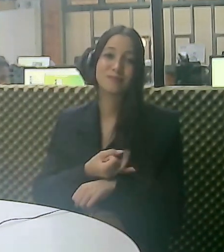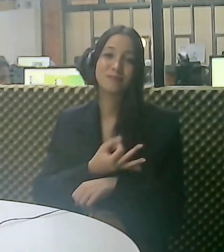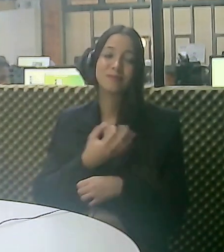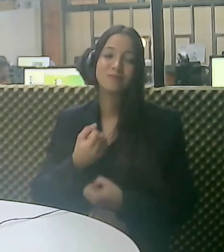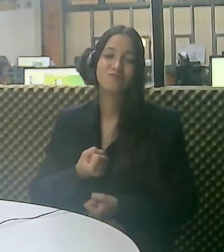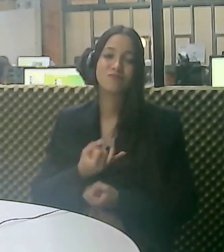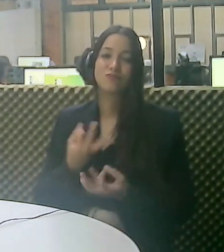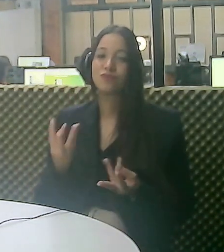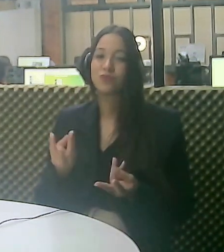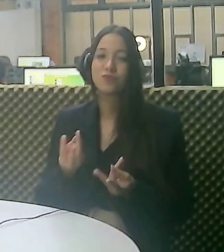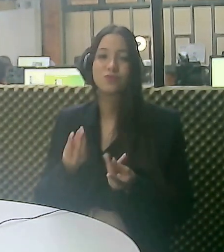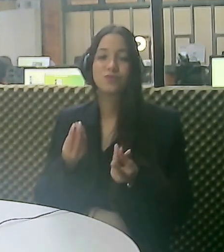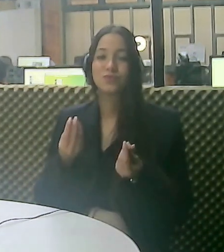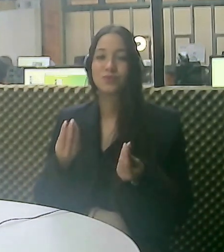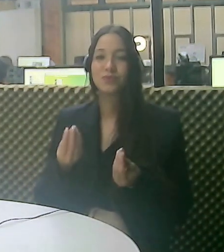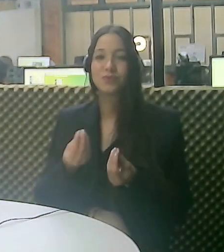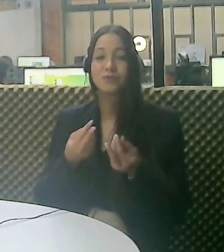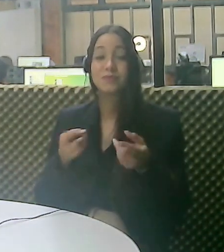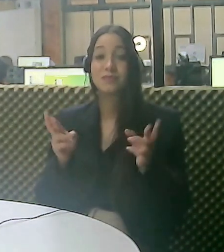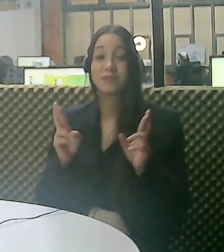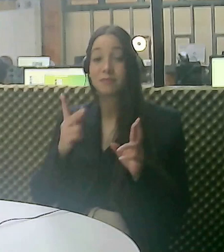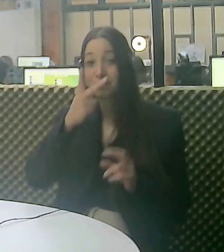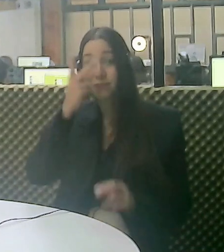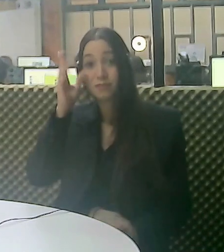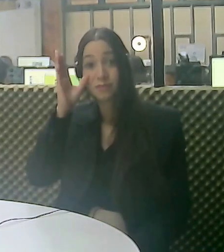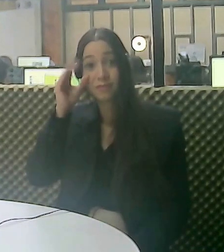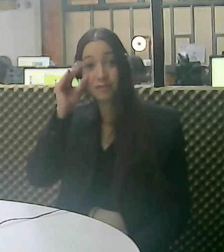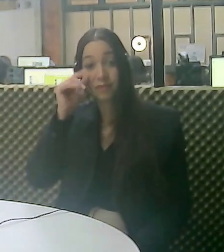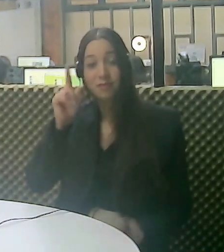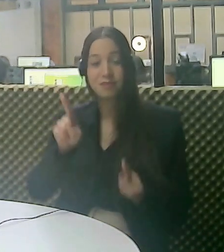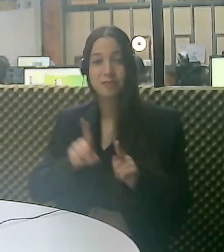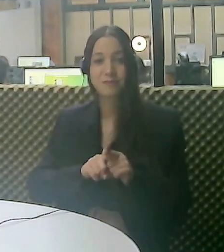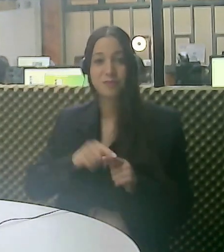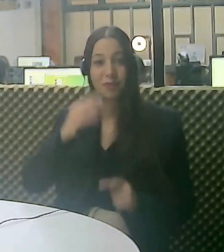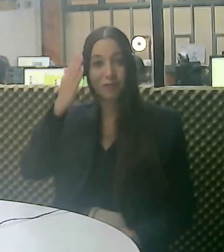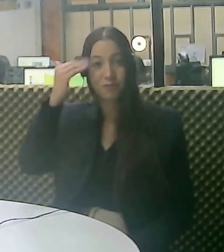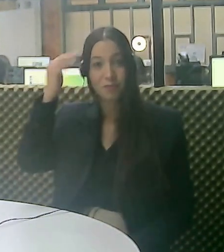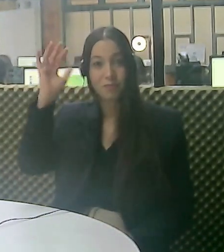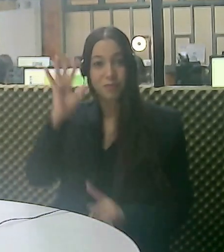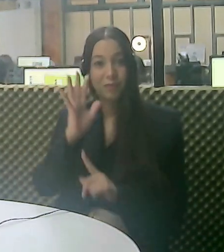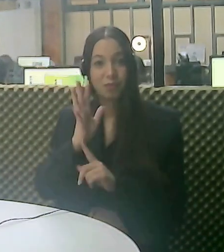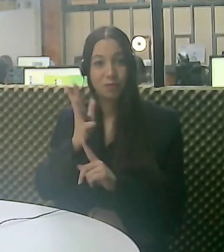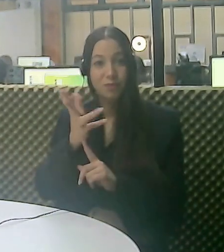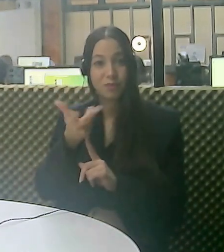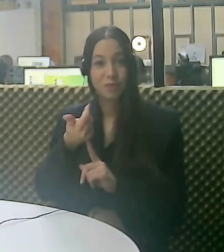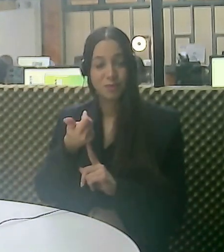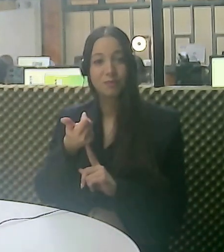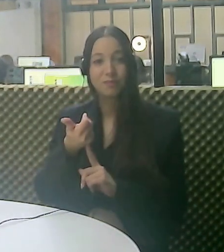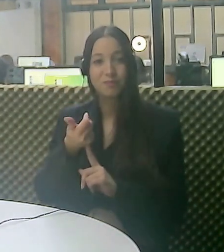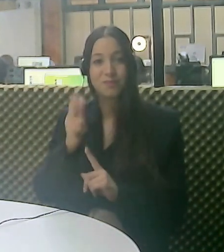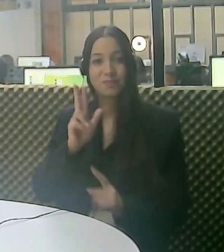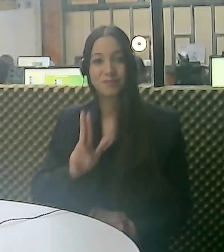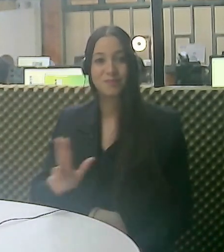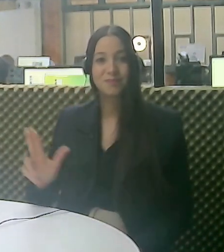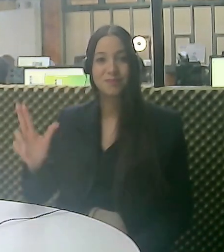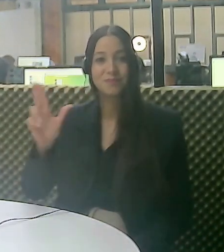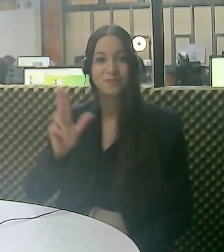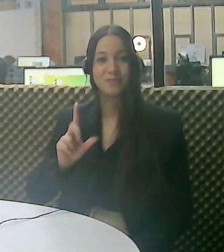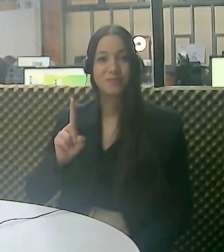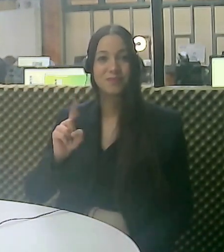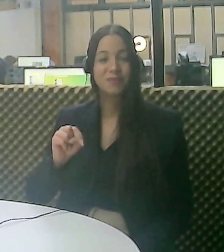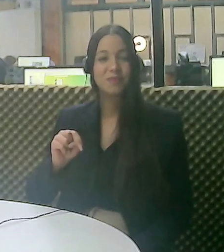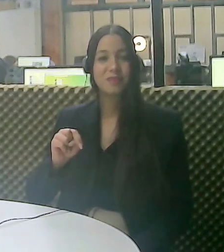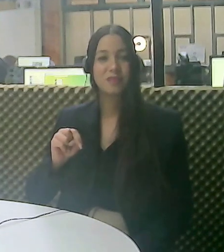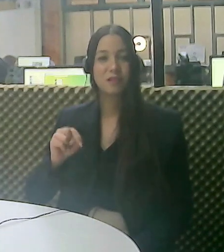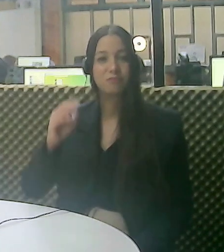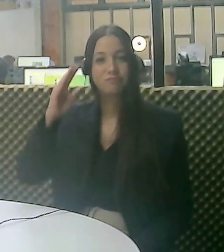a sensibilidade tanto de espectadores quanto de artistas. Inserindo Uberlândia como um dos